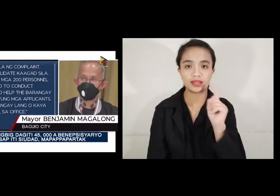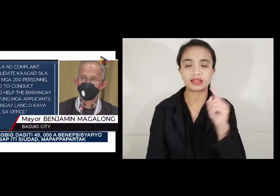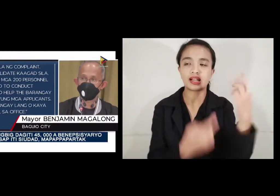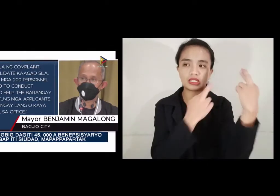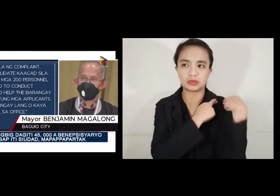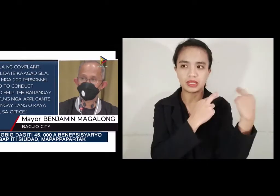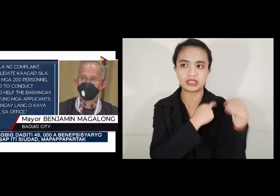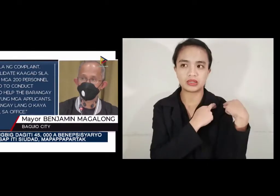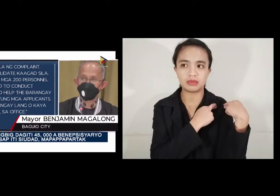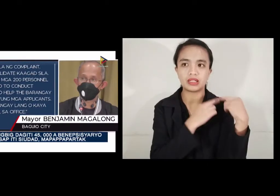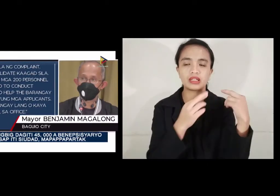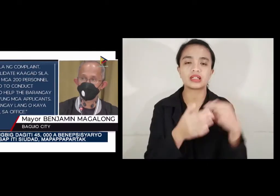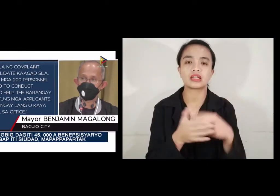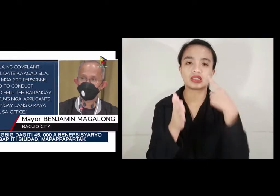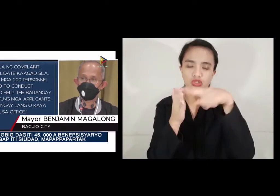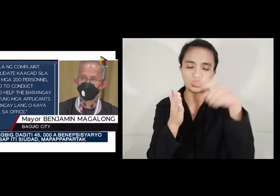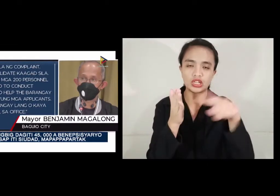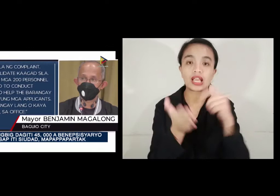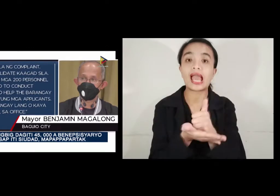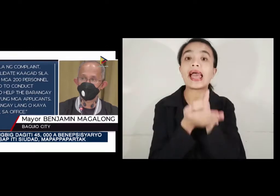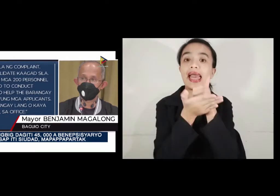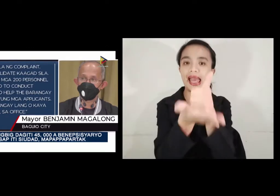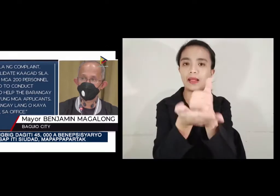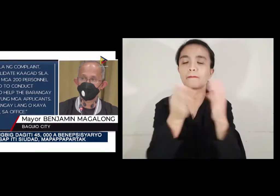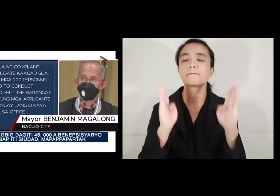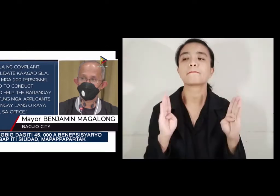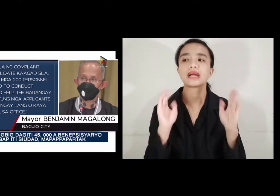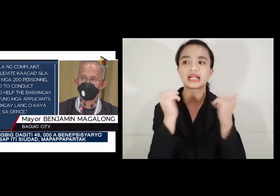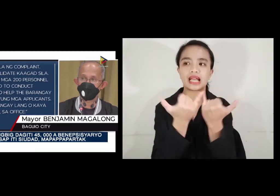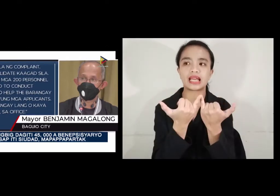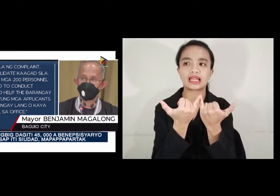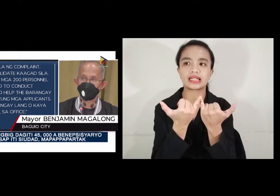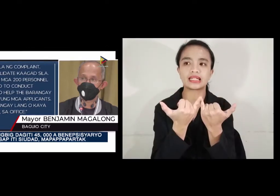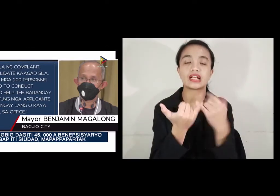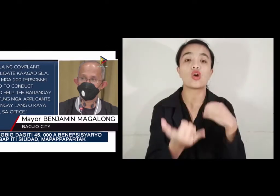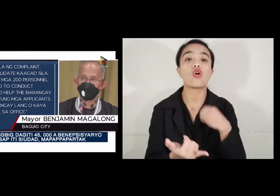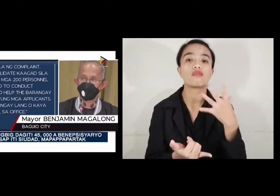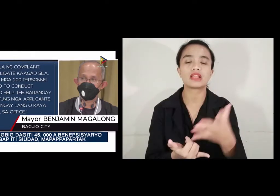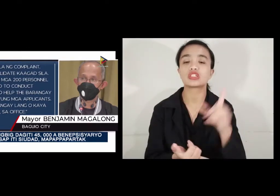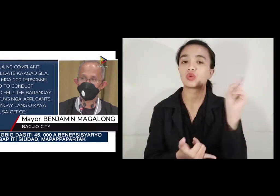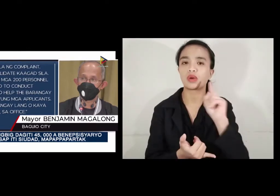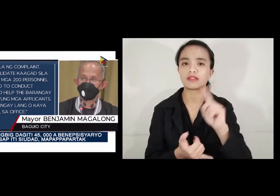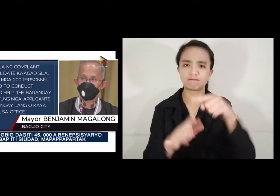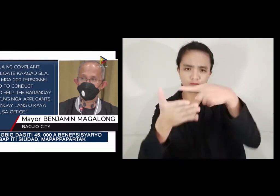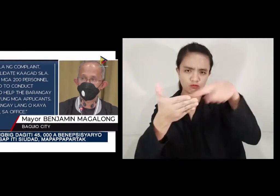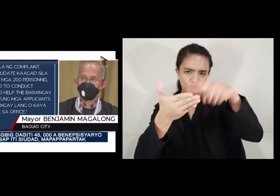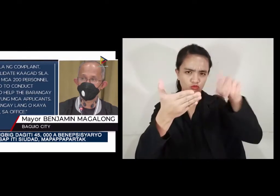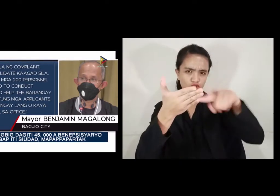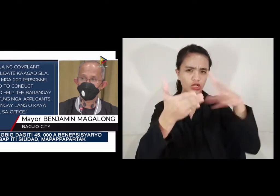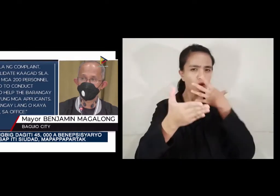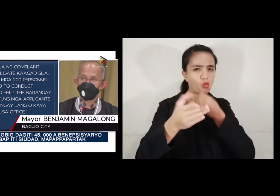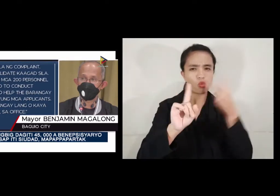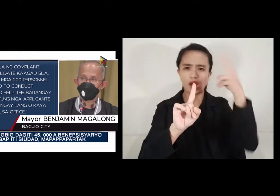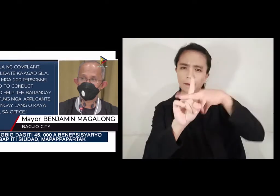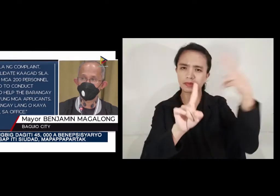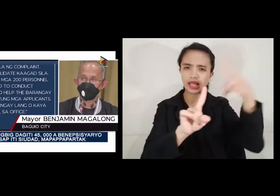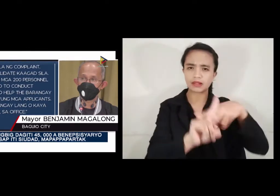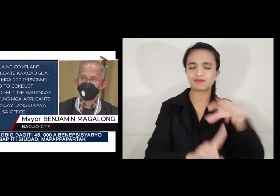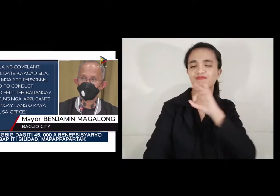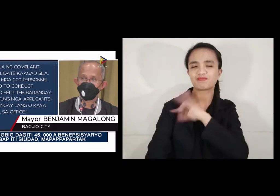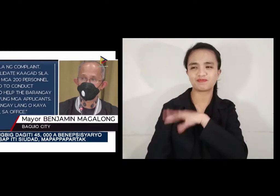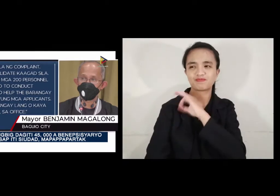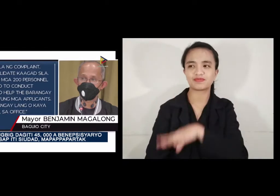will conduct, tasked to conduct validation and to help the barangay officials screen yung